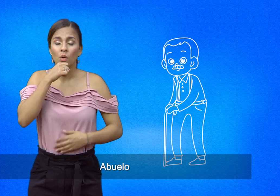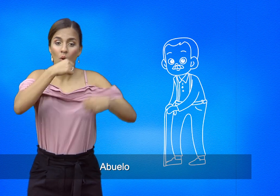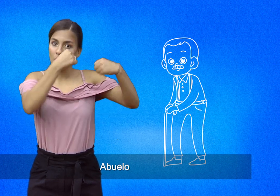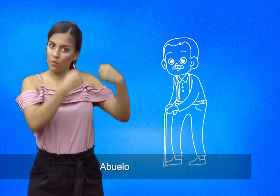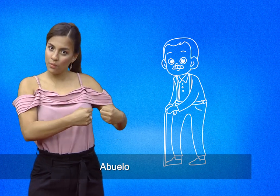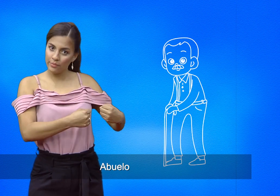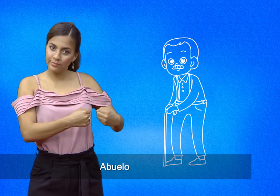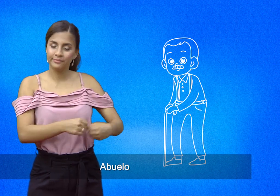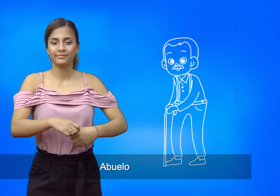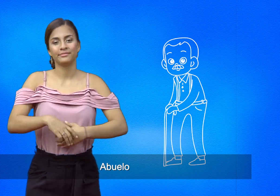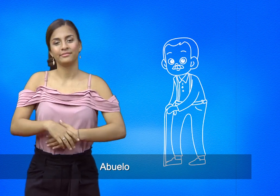abuelo